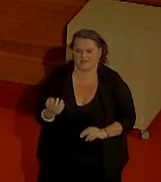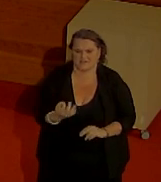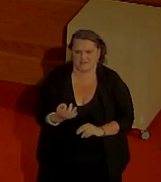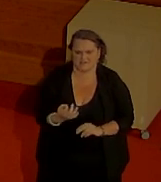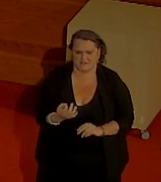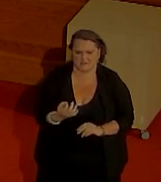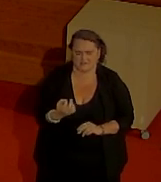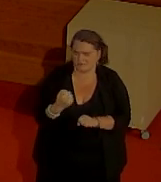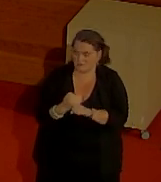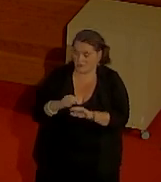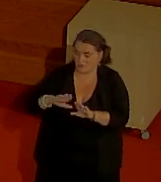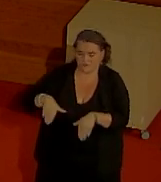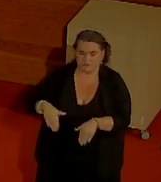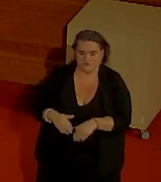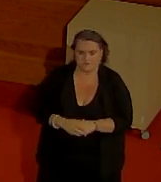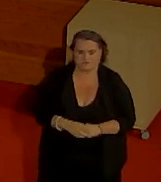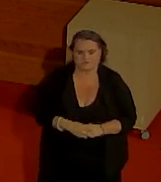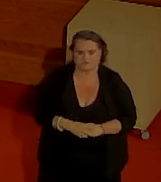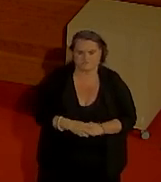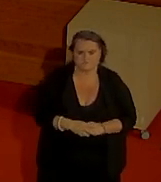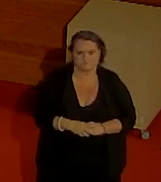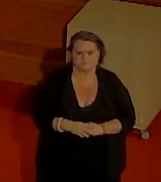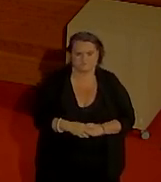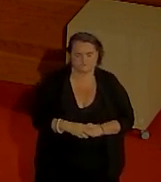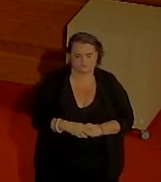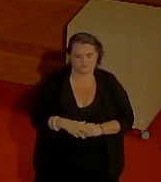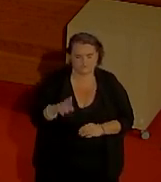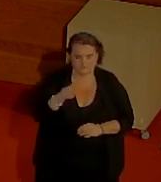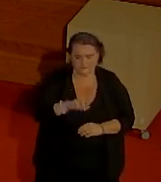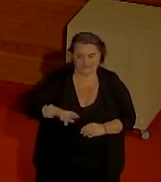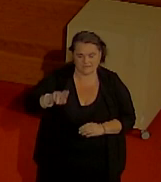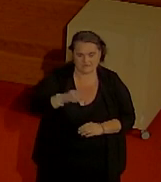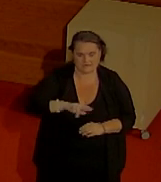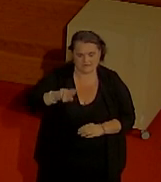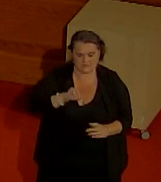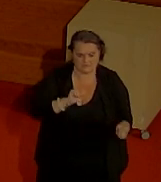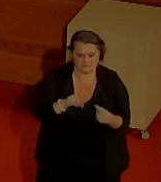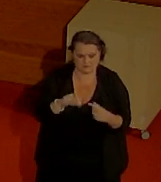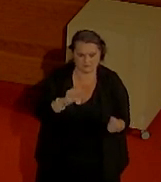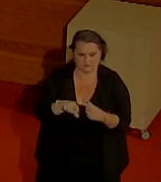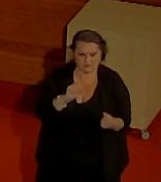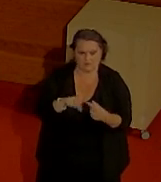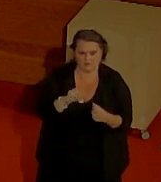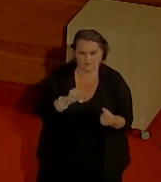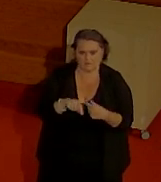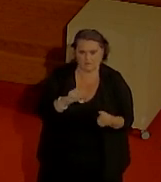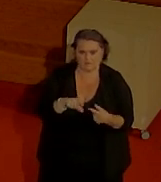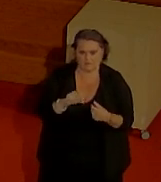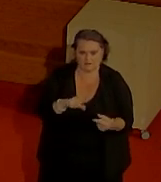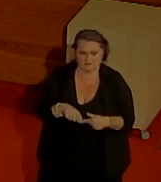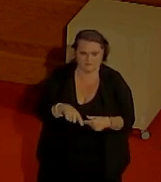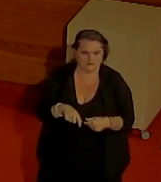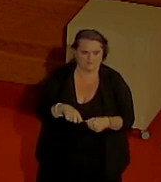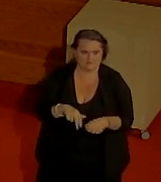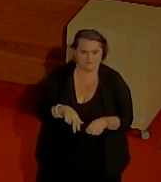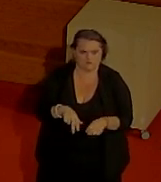sus últimos trabajos e de los bucles de retroalimentación perniciosa esos bucles de retroalimentación perniciosa